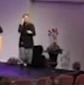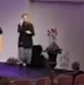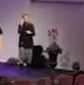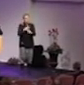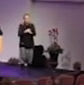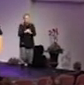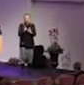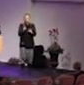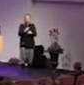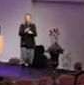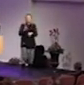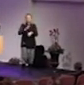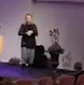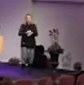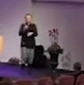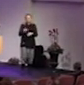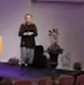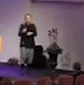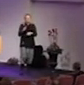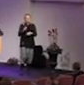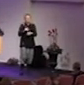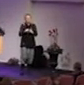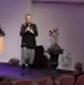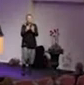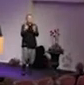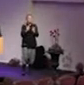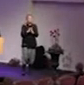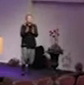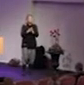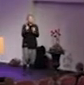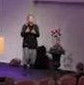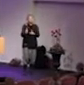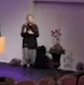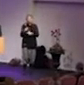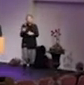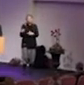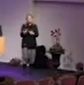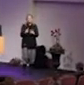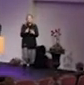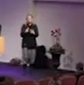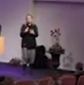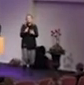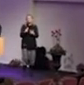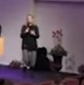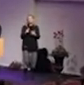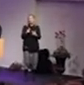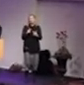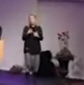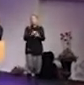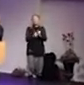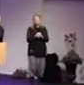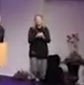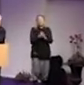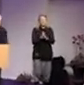och också expert på har skrivit flera böcker om terrorister och politiskt motiverade massmördare och så